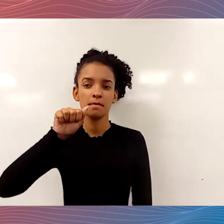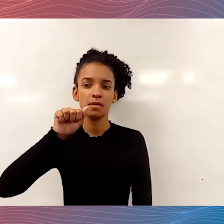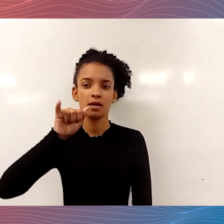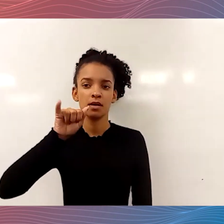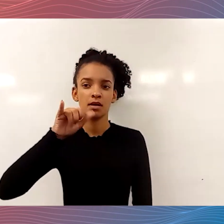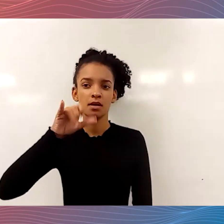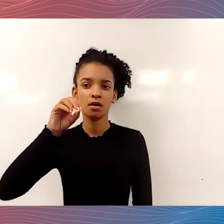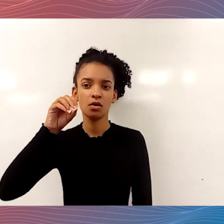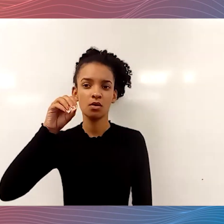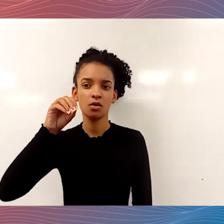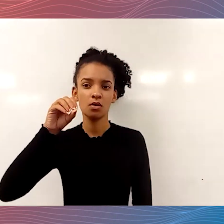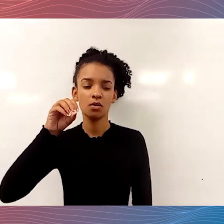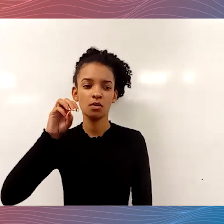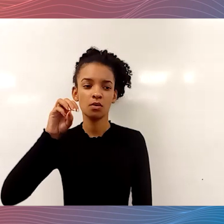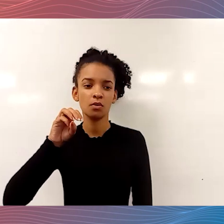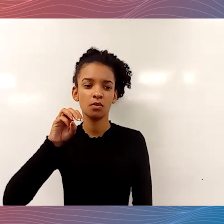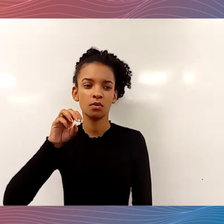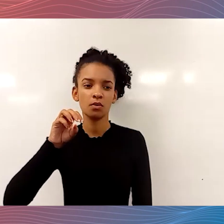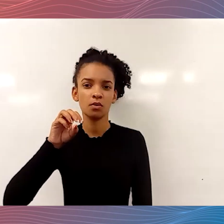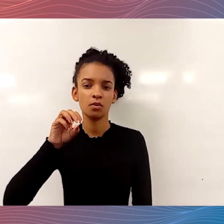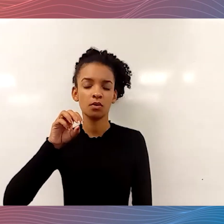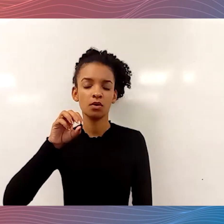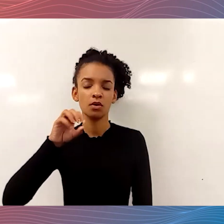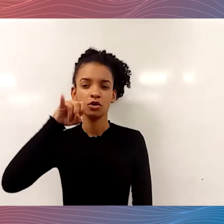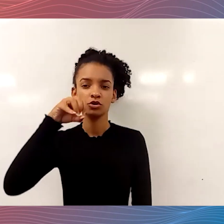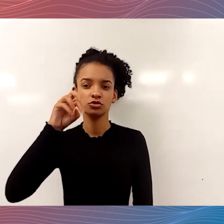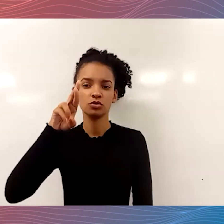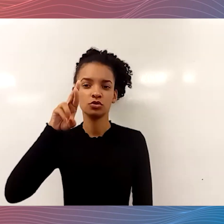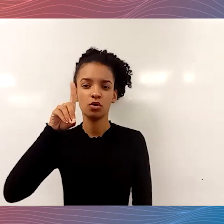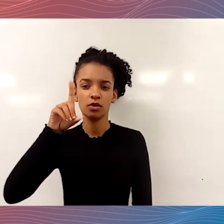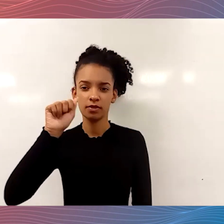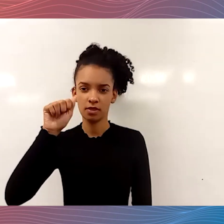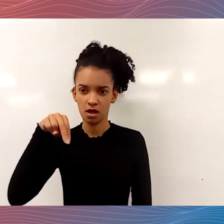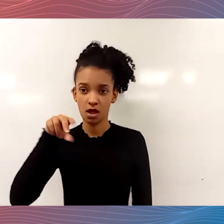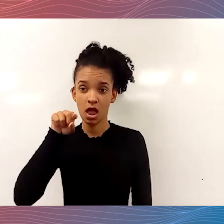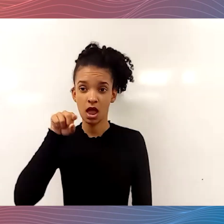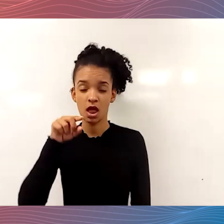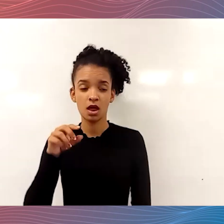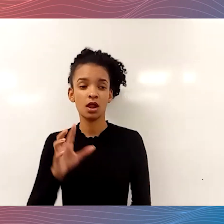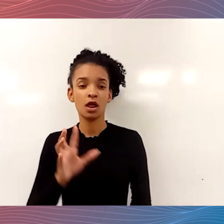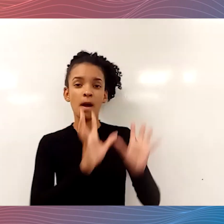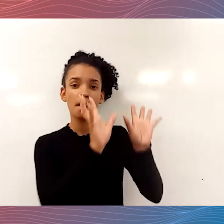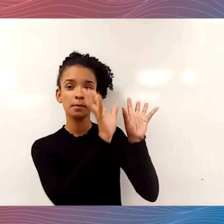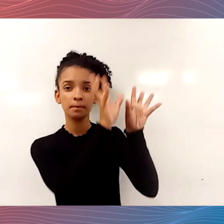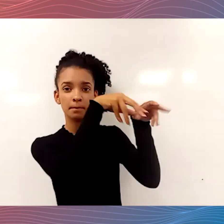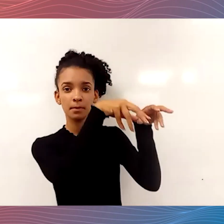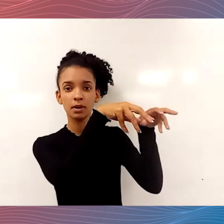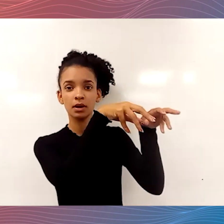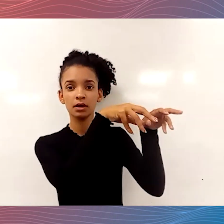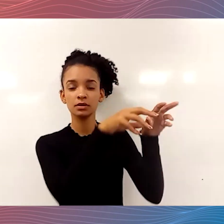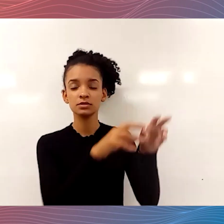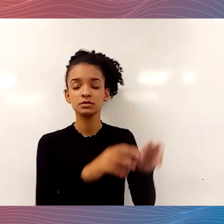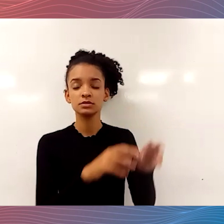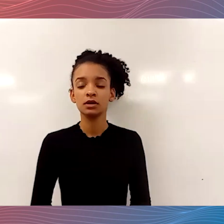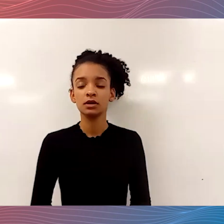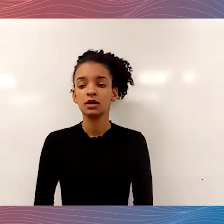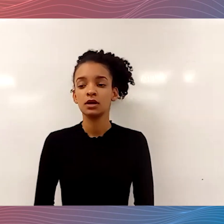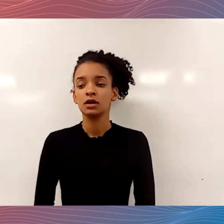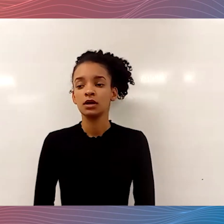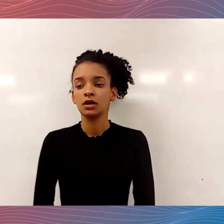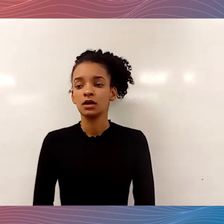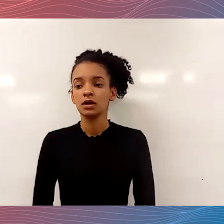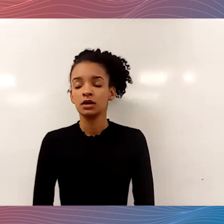Ele era, talvez seja considerado ainda o maior jogador de basquete até o dia de hoje.